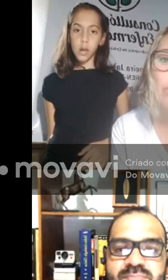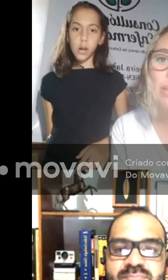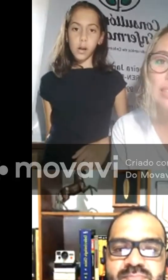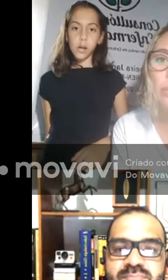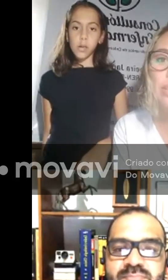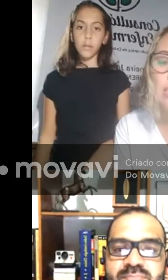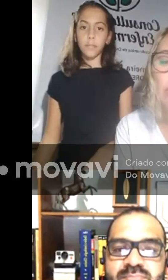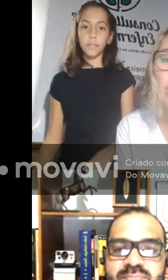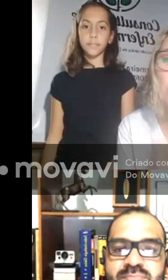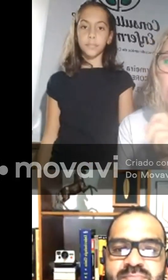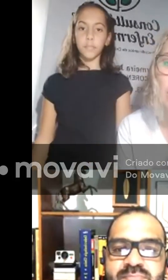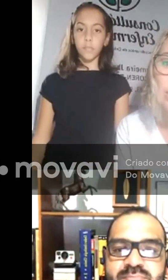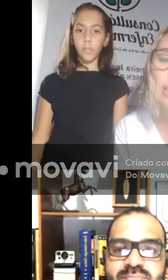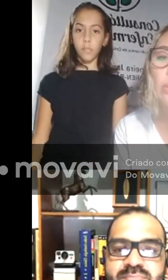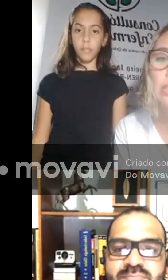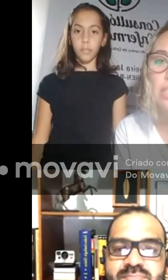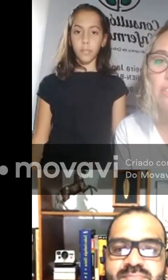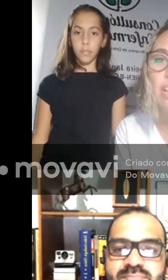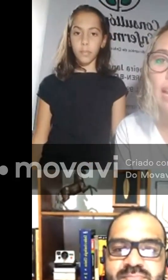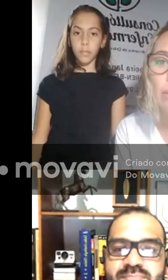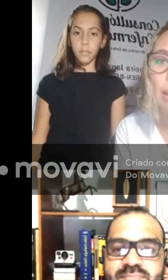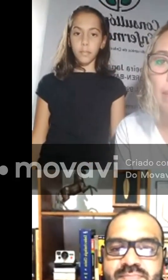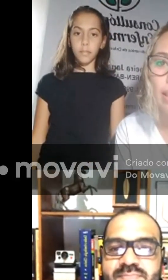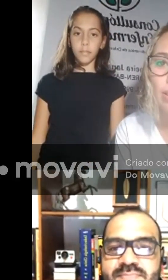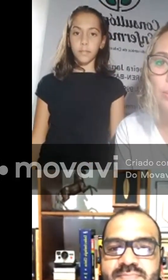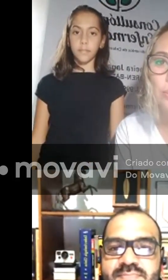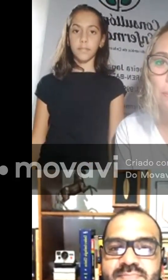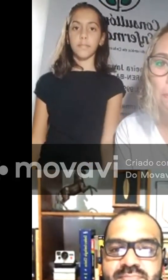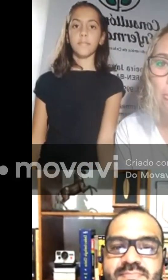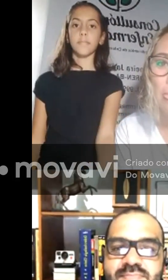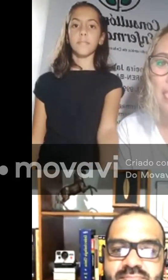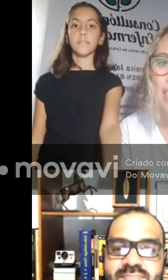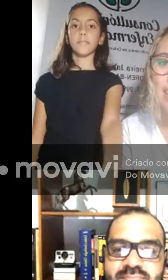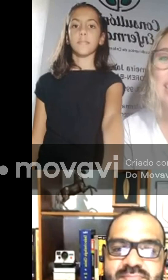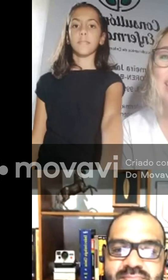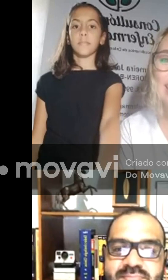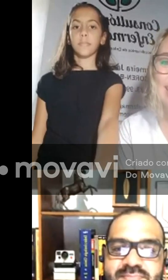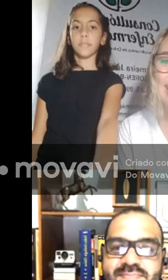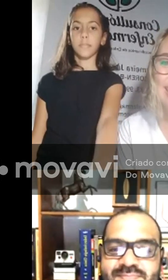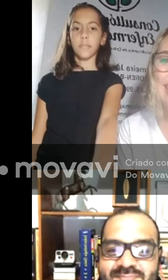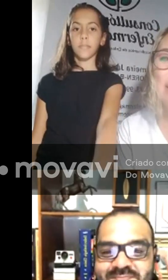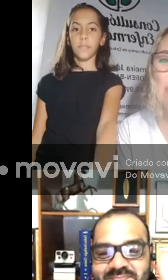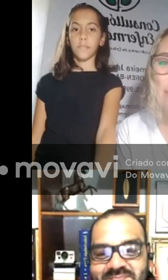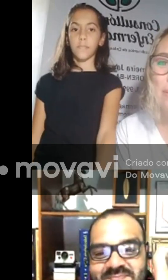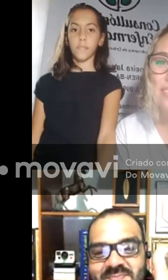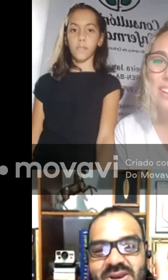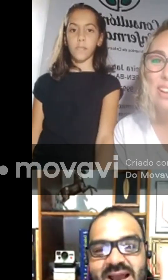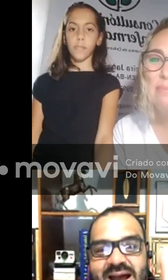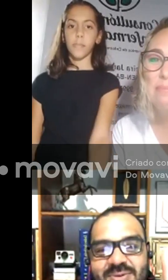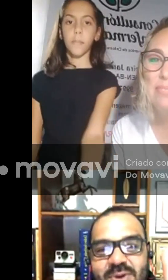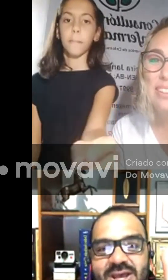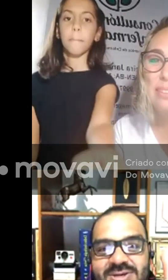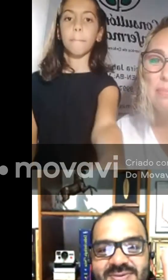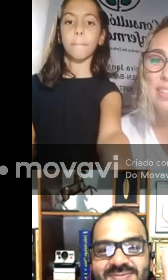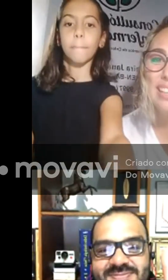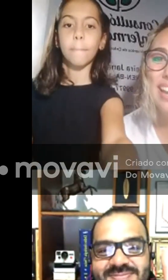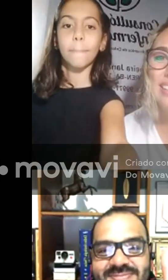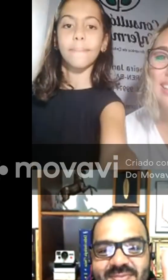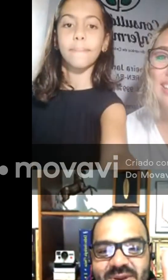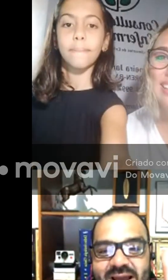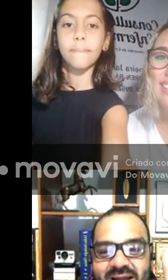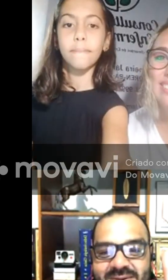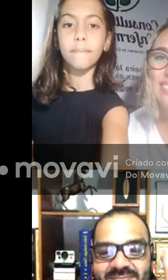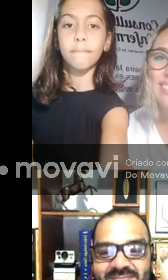calma e vou mandar um oizinho e responder as perguntas que ficarem aberto. Tá bom? Obrigado, beijo.